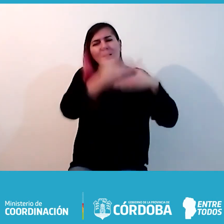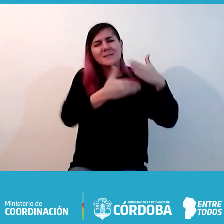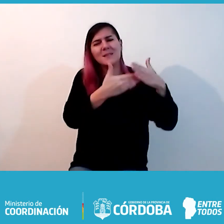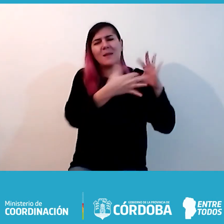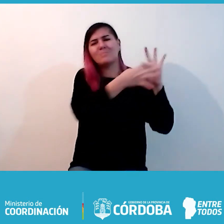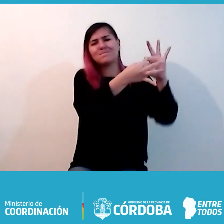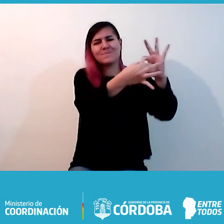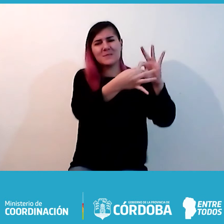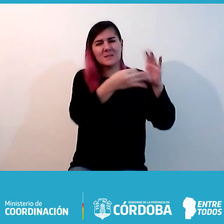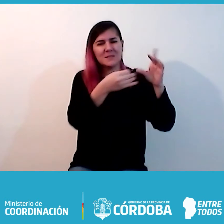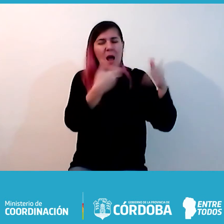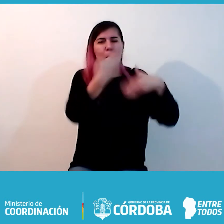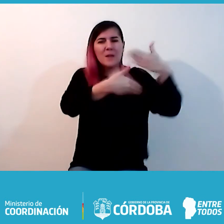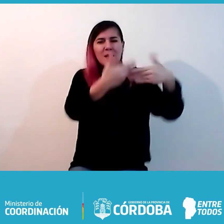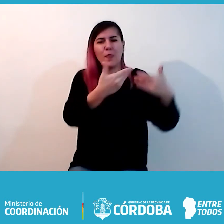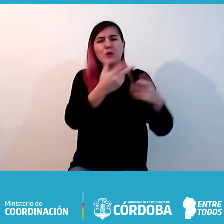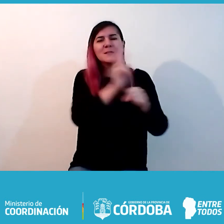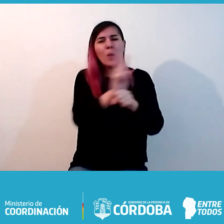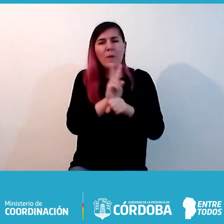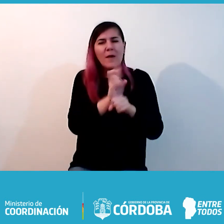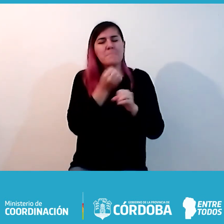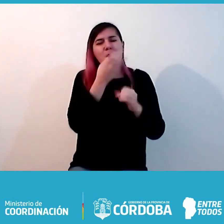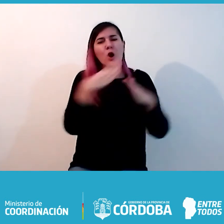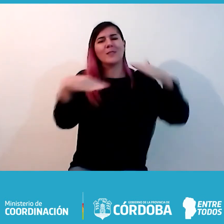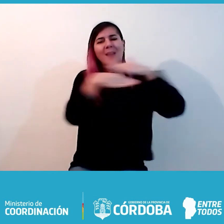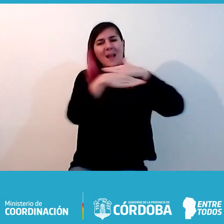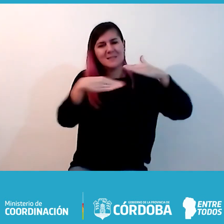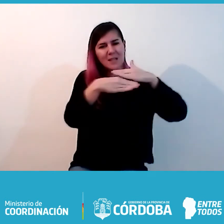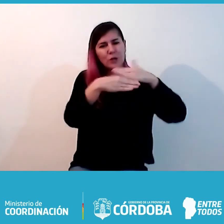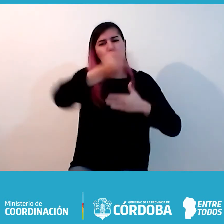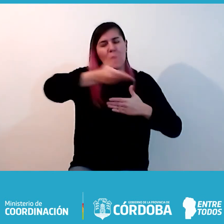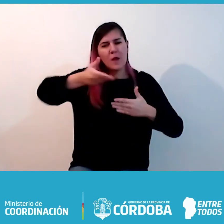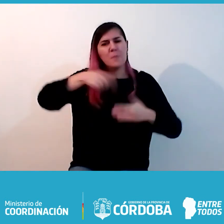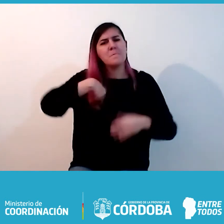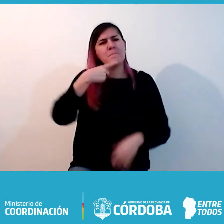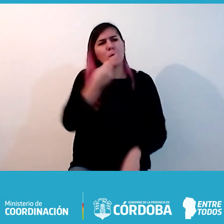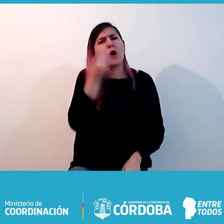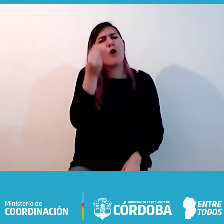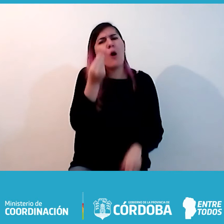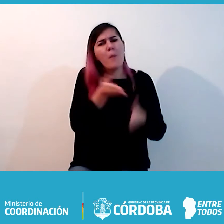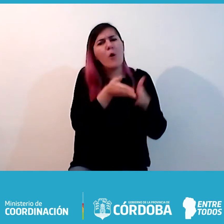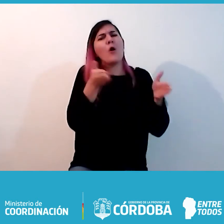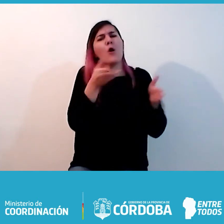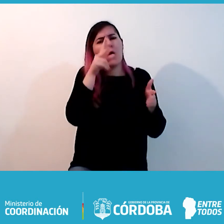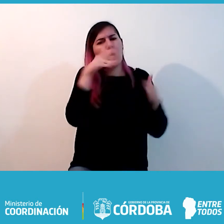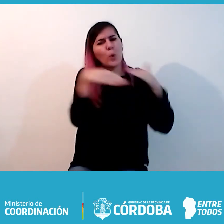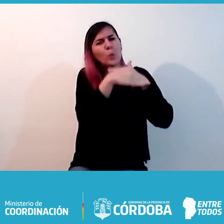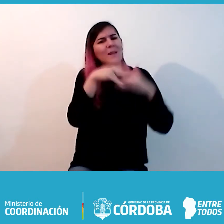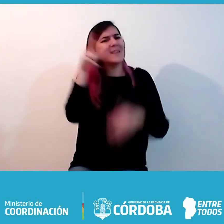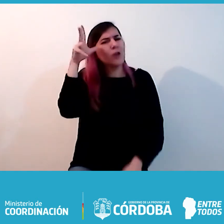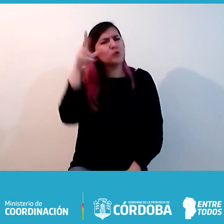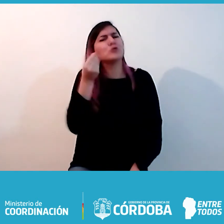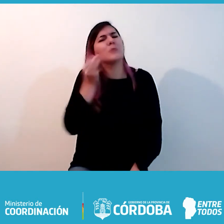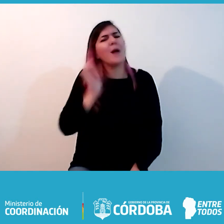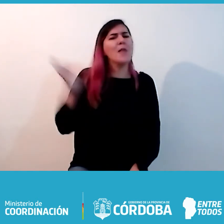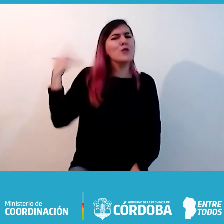conectividad, avanzando en la seguridad y mejor circulación del tránsito de los ciudadanos. Se pregunta cómo se abrió la actual Ruta 38 por aquellos años, cuándo se